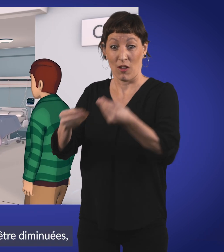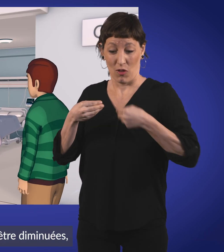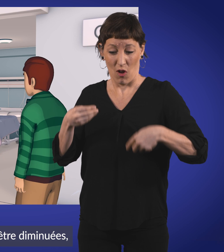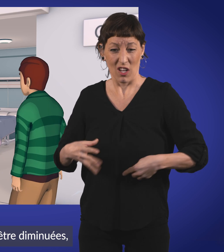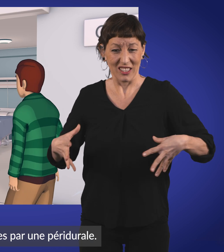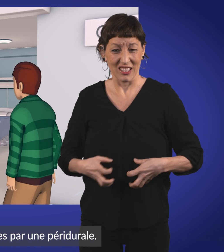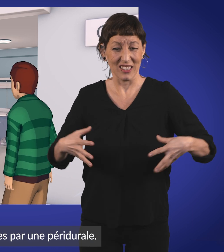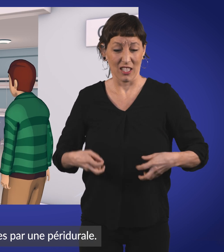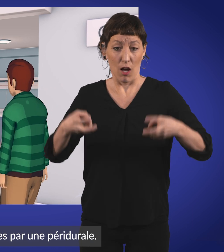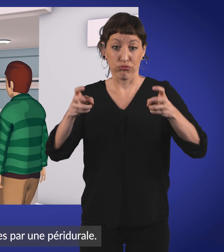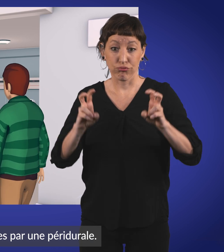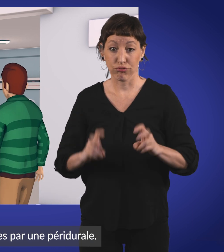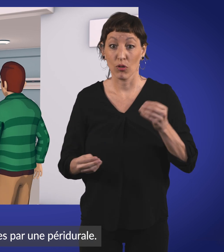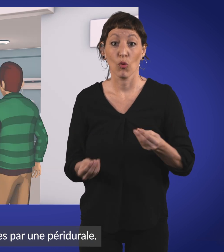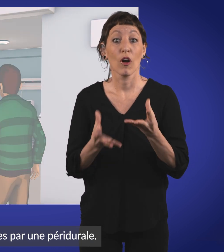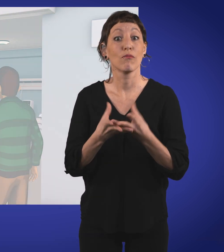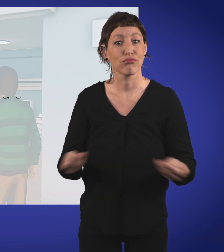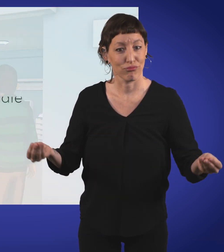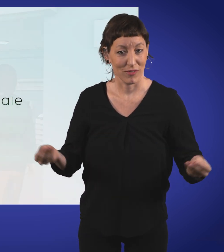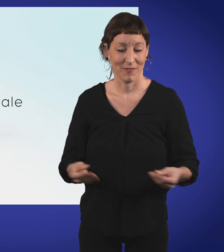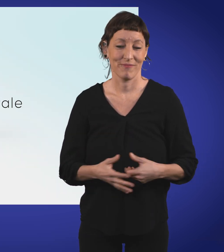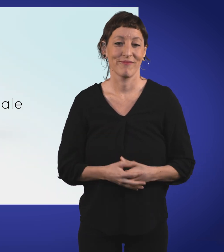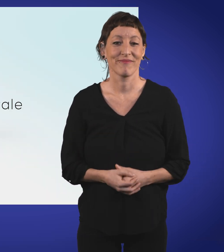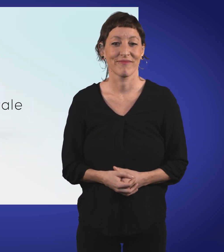être diminuées, voire supprimées par une péridurale.